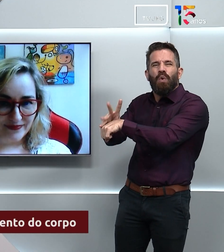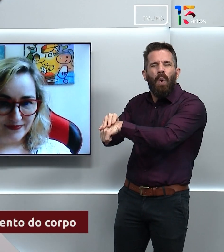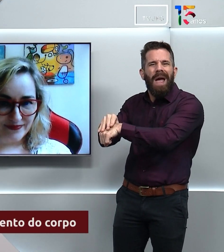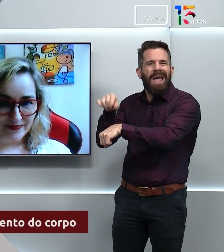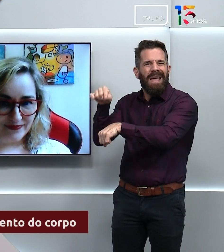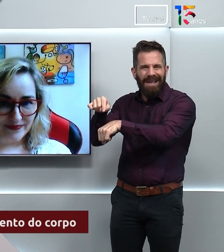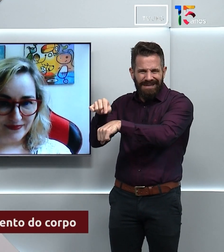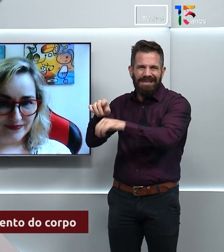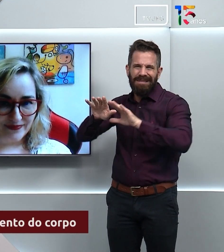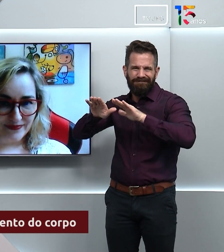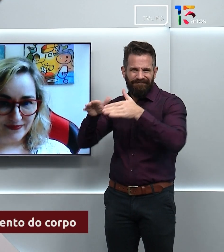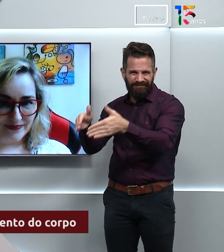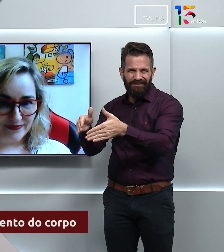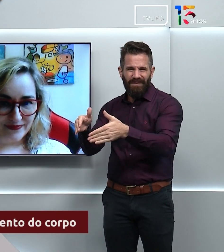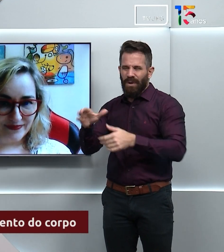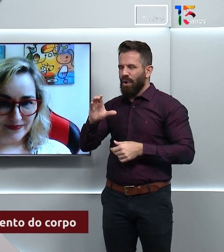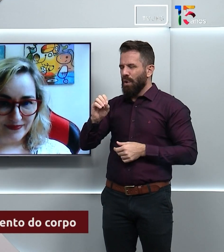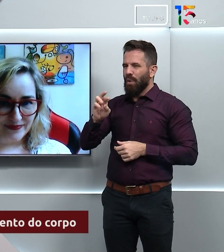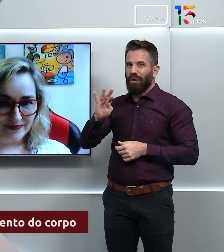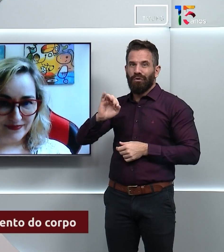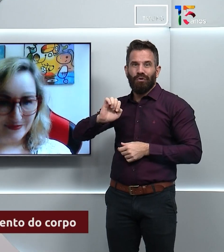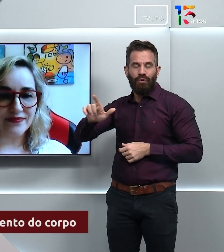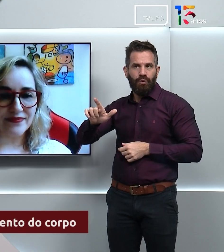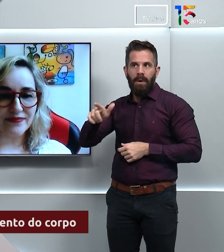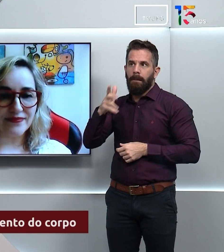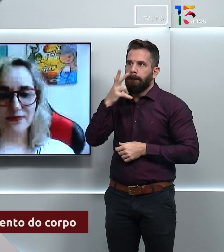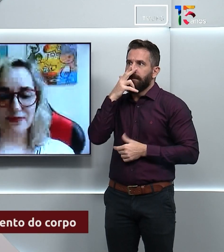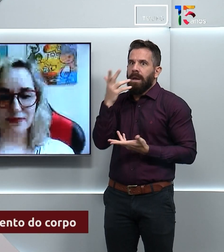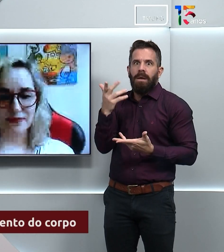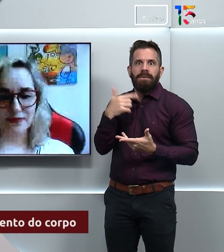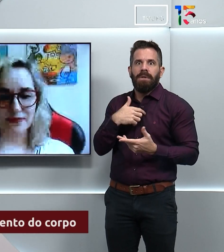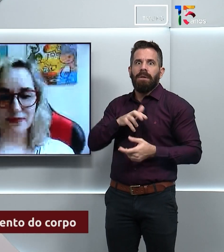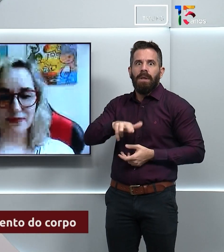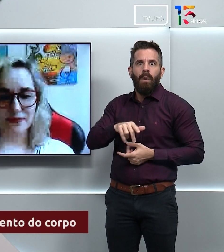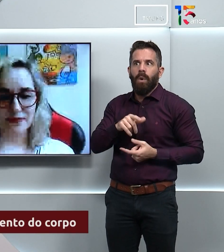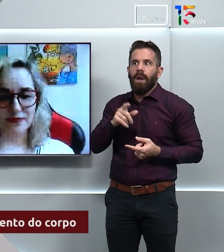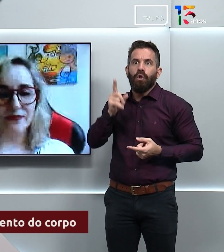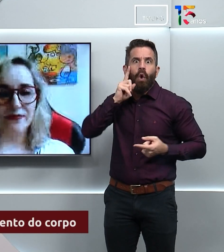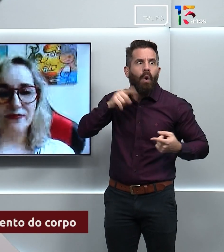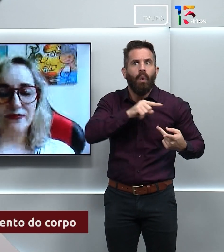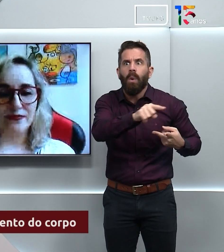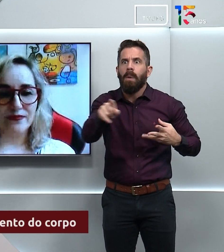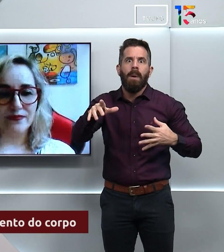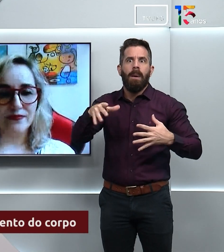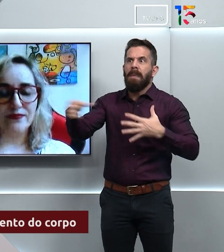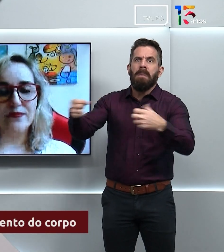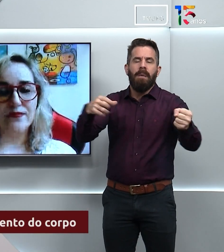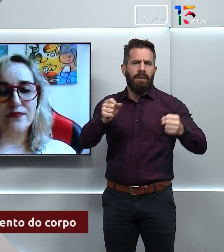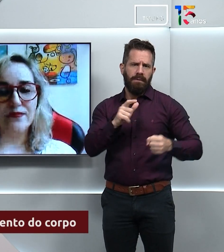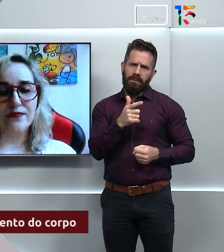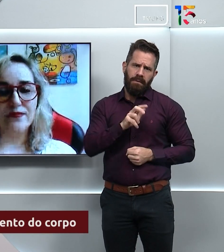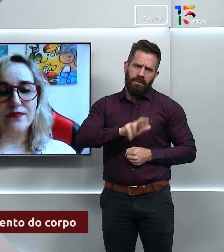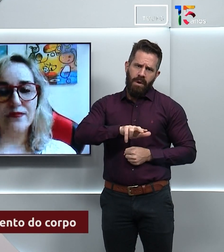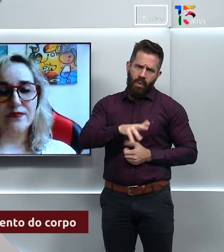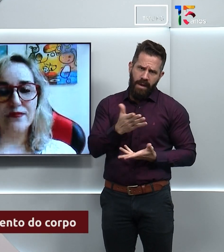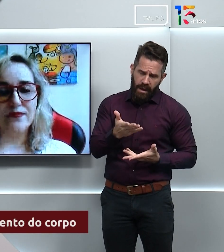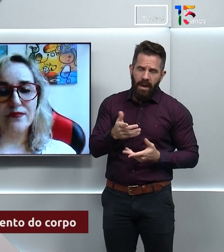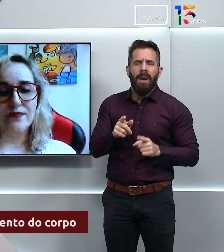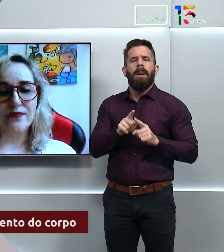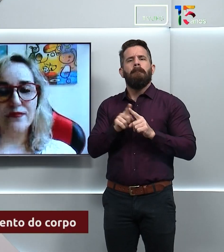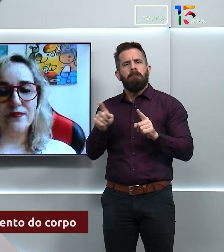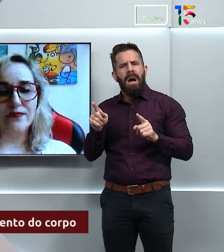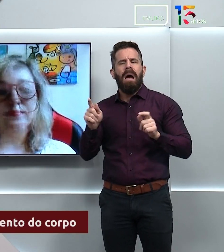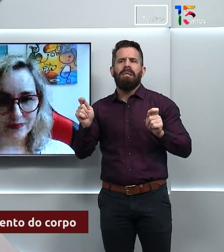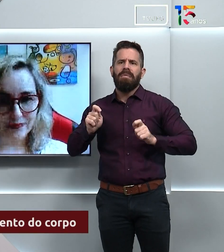tem que ficar tão preocupado, então, com essa elevação muito drástica do cortisol, mas tem outros hormônios que são importantes a gente sempre estar investigando,